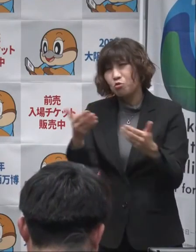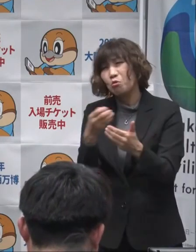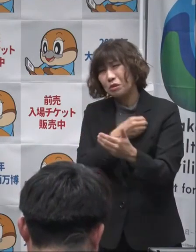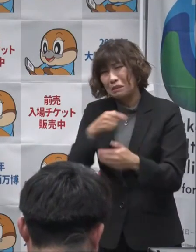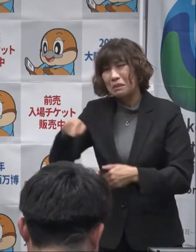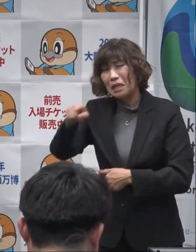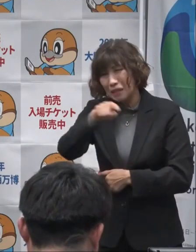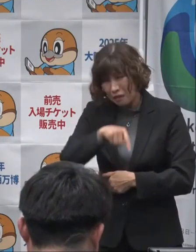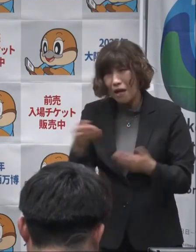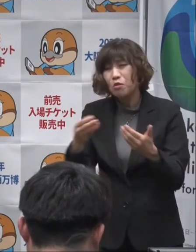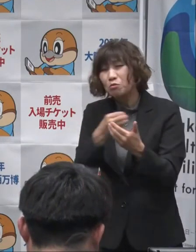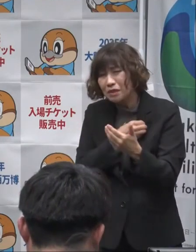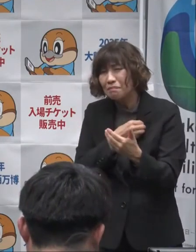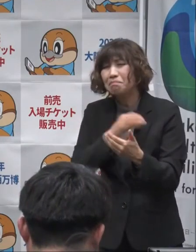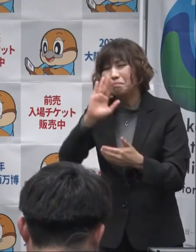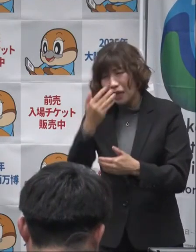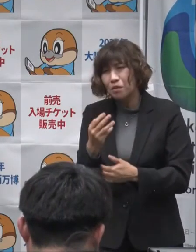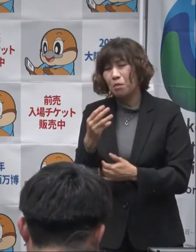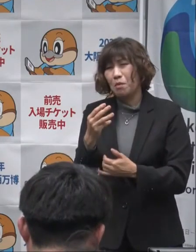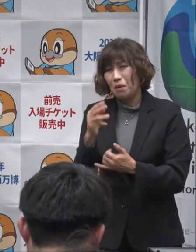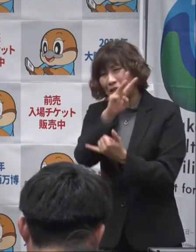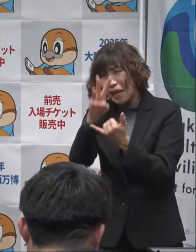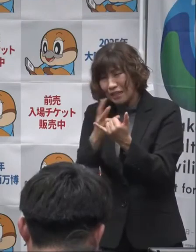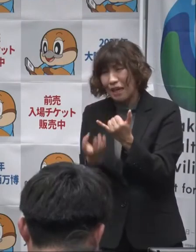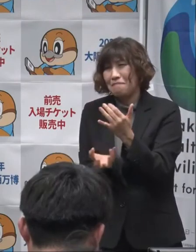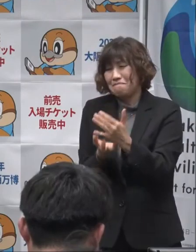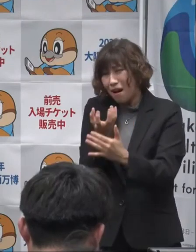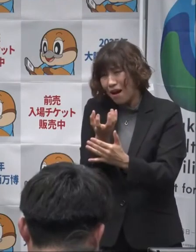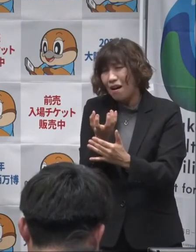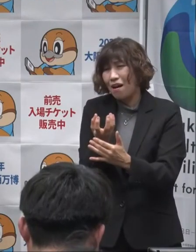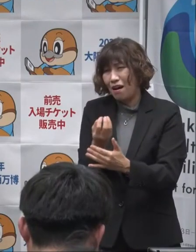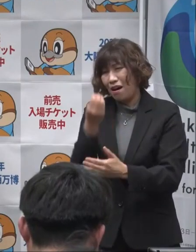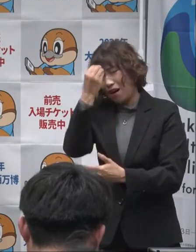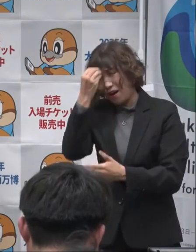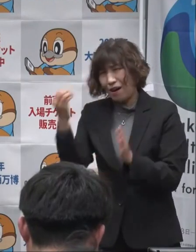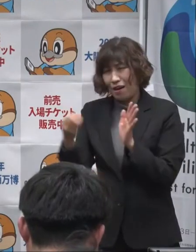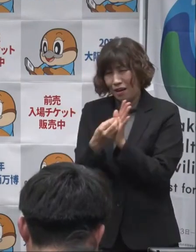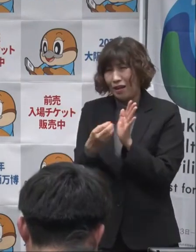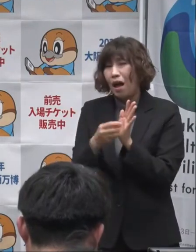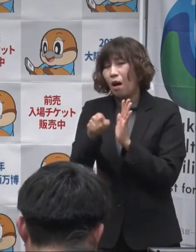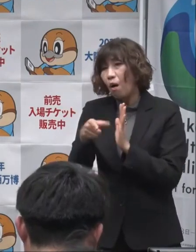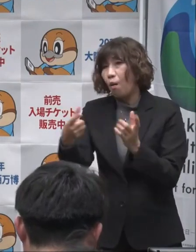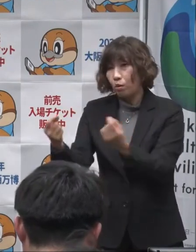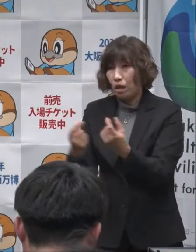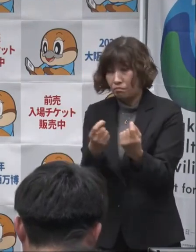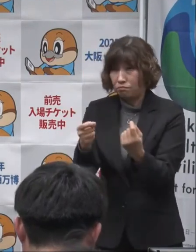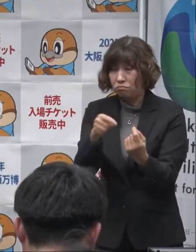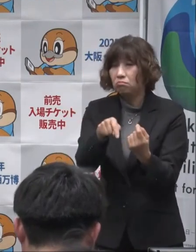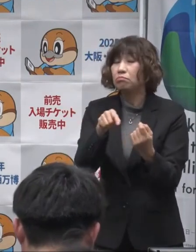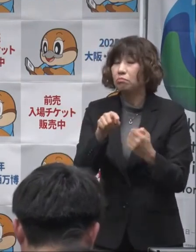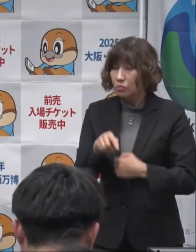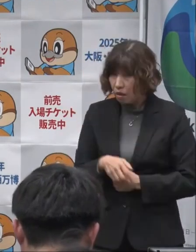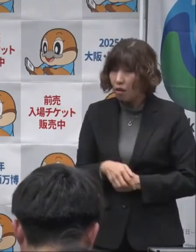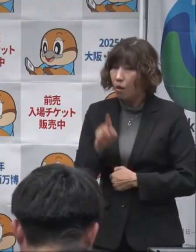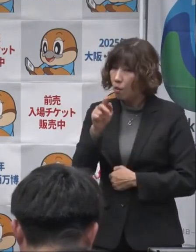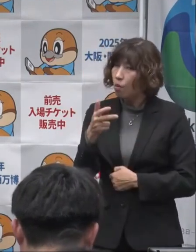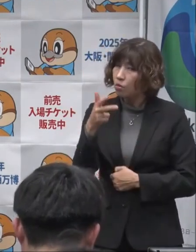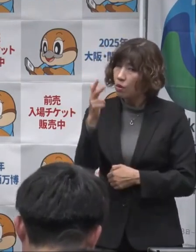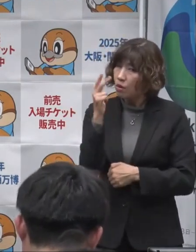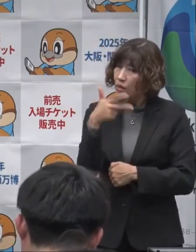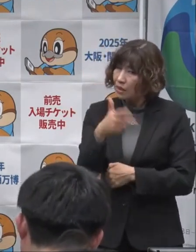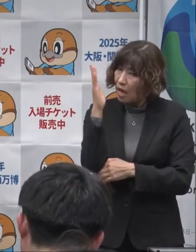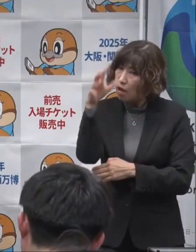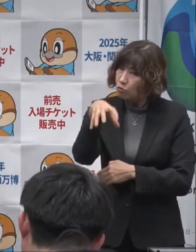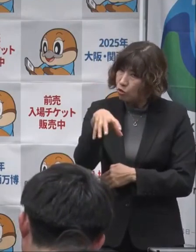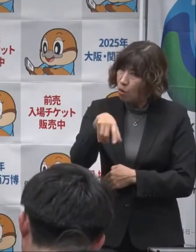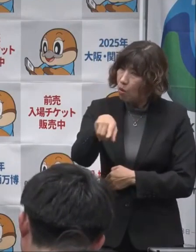自らその避難所で、する支援の避難所運営をするということで、輪島市自身の市役所自身がな